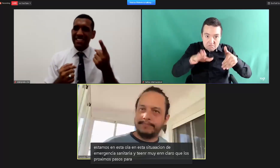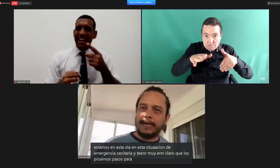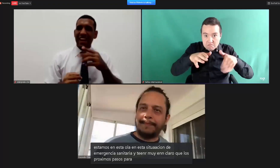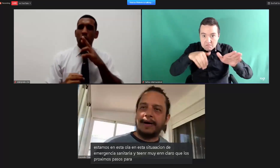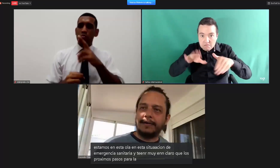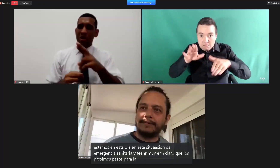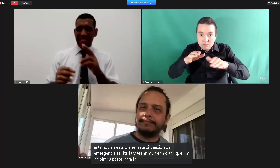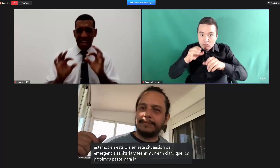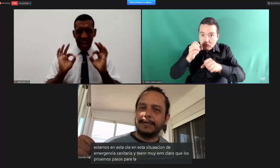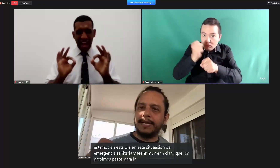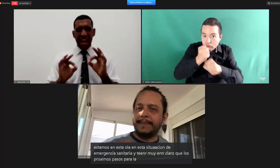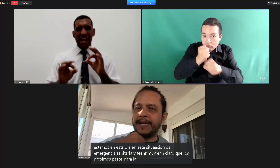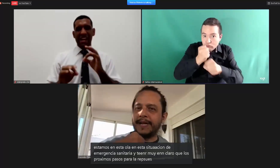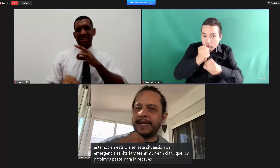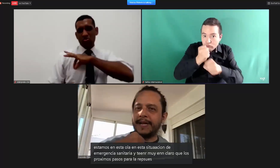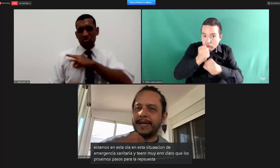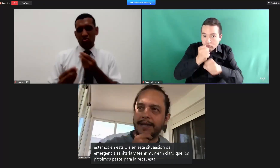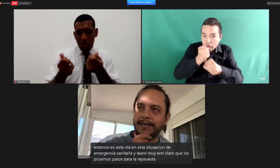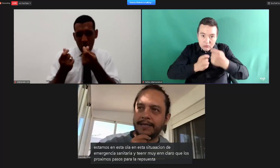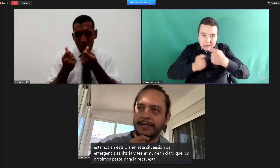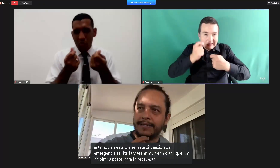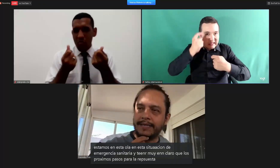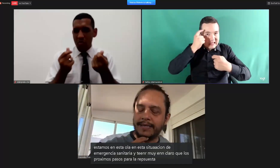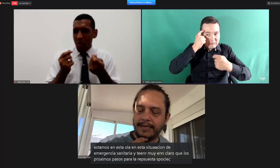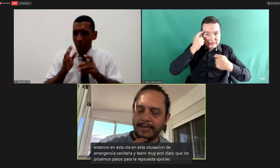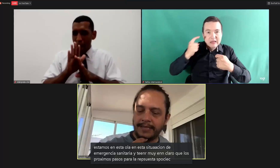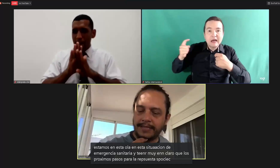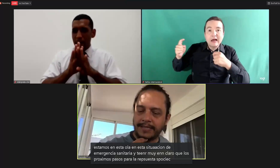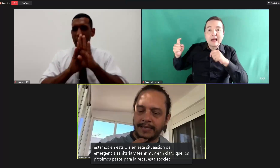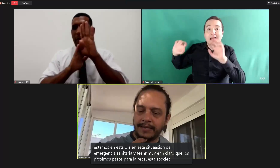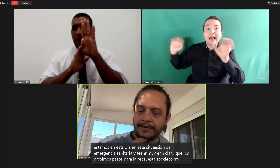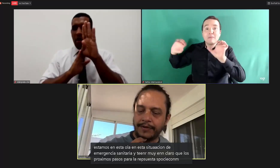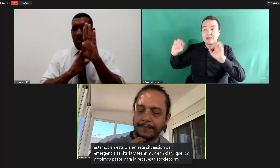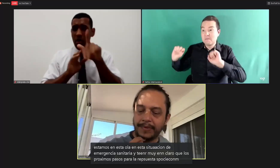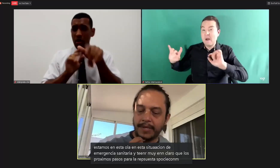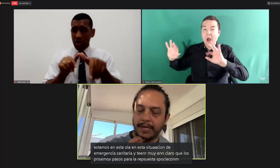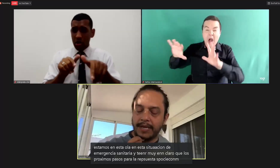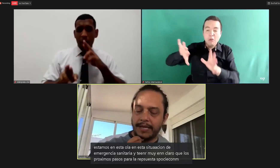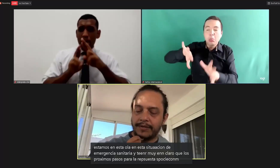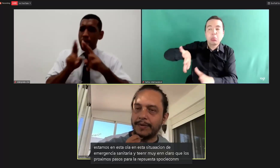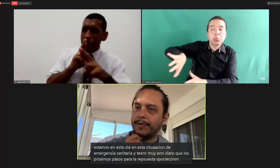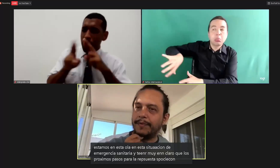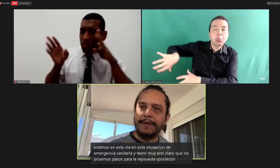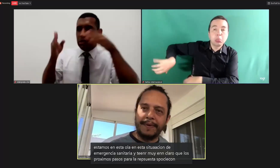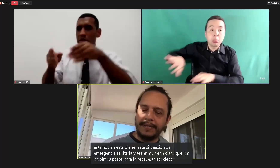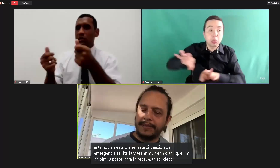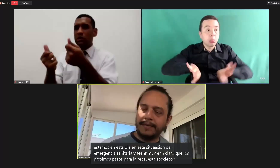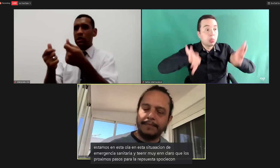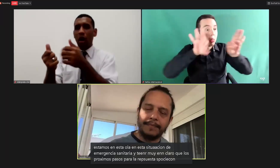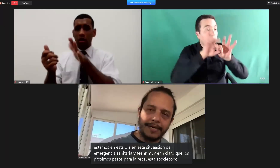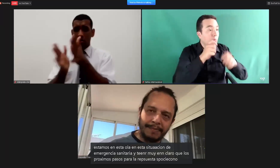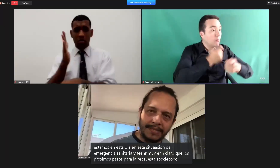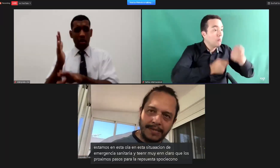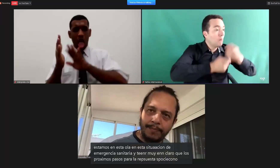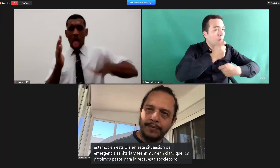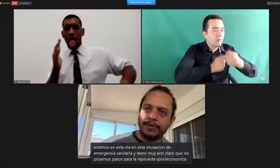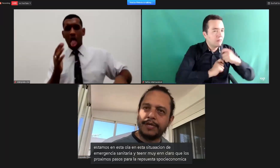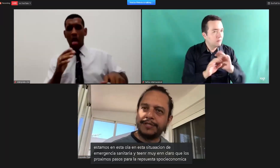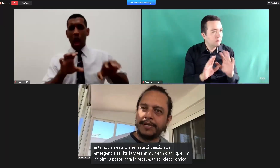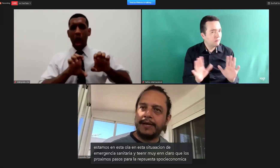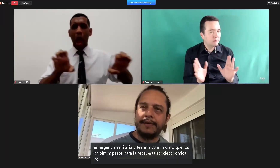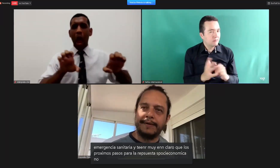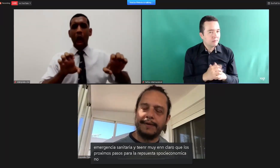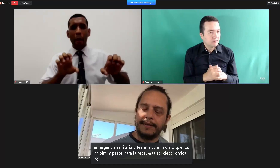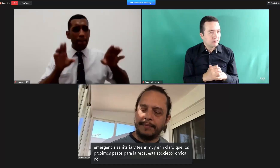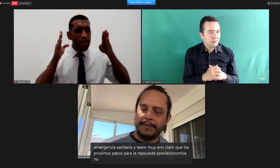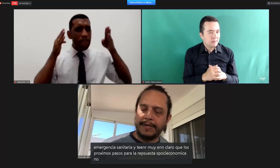puede tapar la emergencia en este sentido, ¿no? Entonces, muy brevemente, repasar los puntos